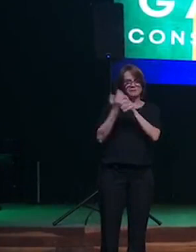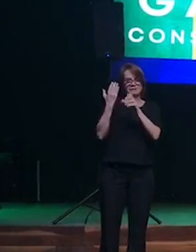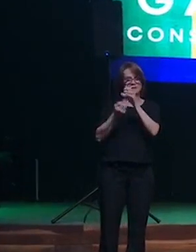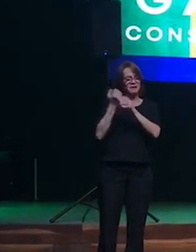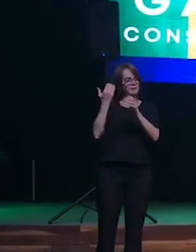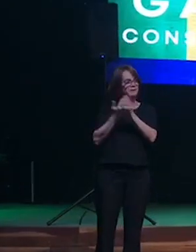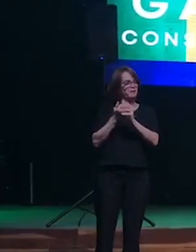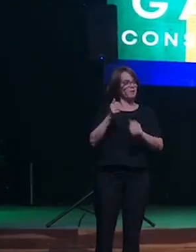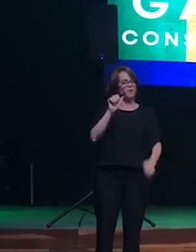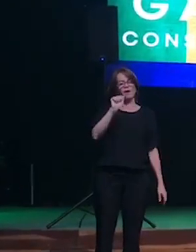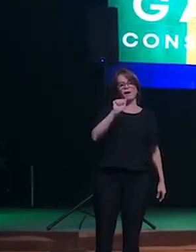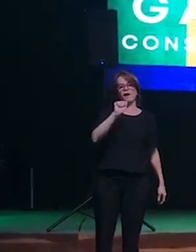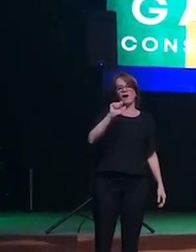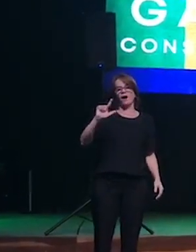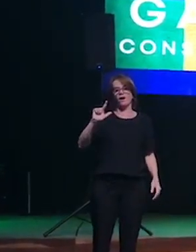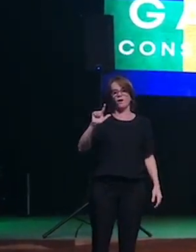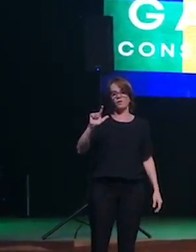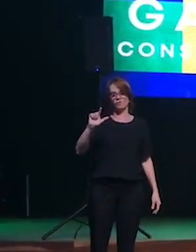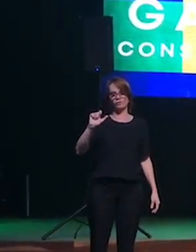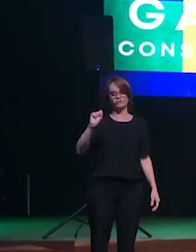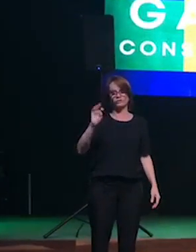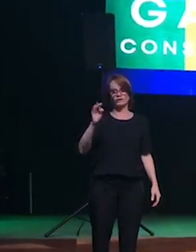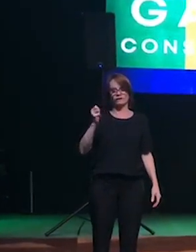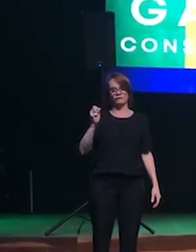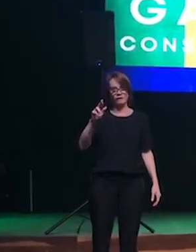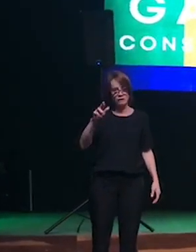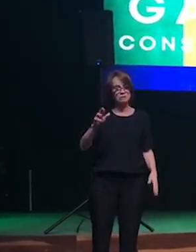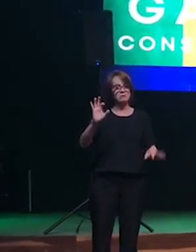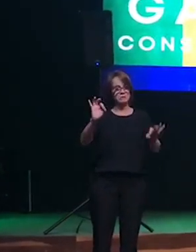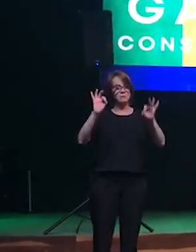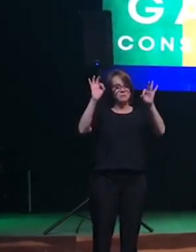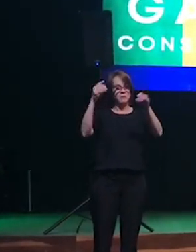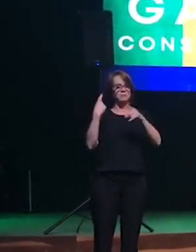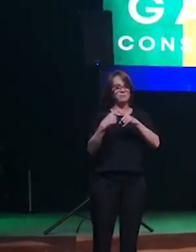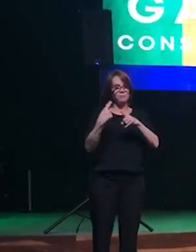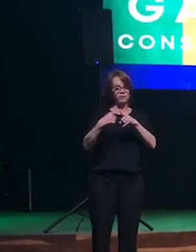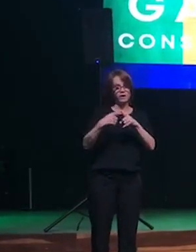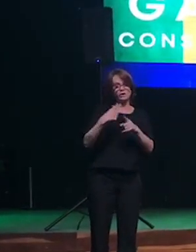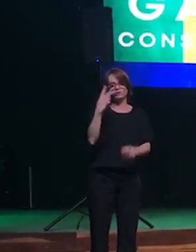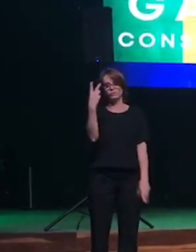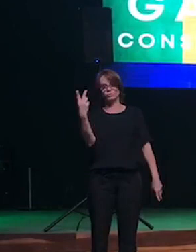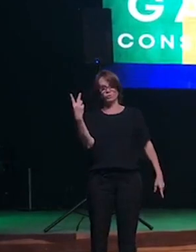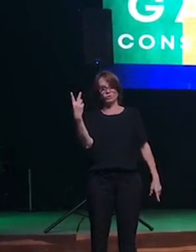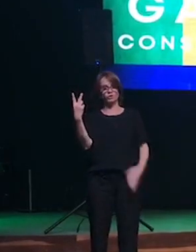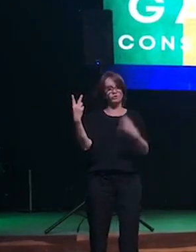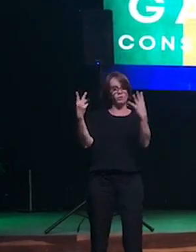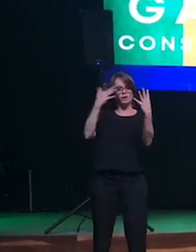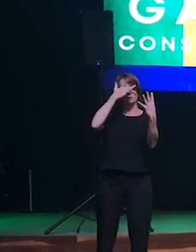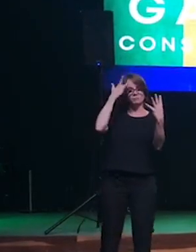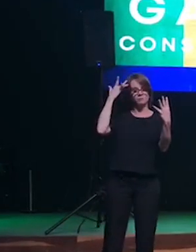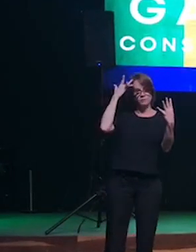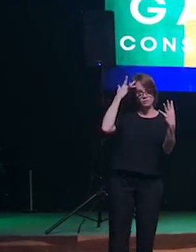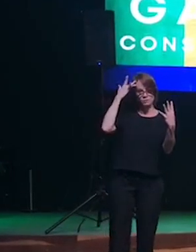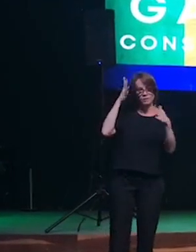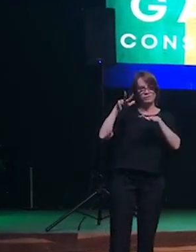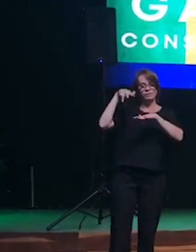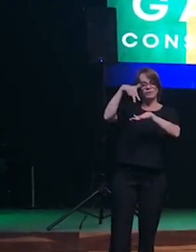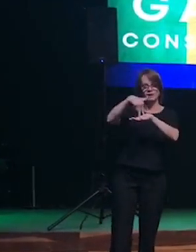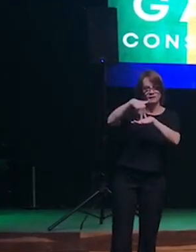deve estar muito bem, porque hoje 2 de 4 pessoas que subiram aqui estavam calçando. A Vânia e o